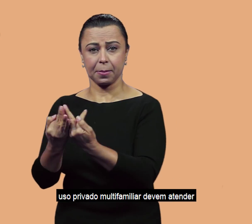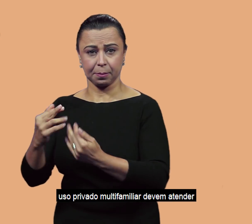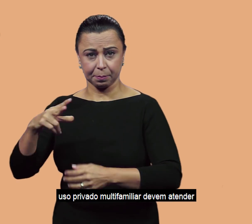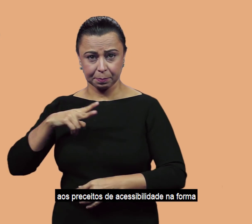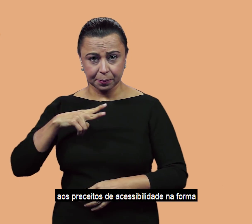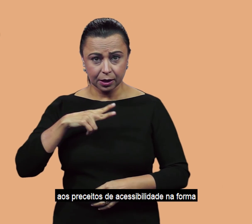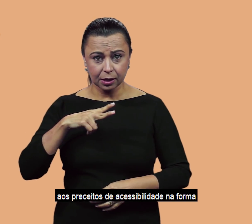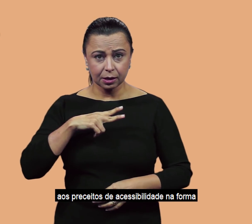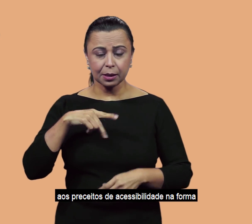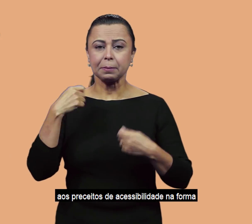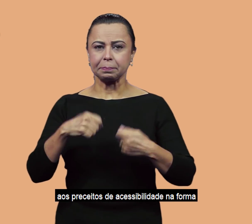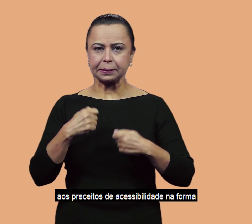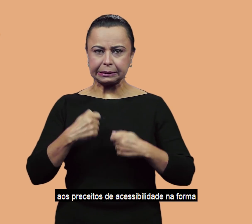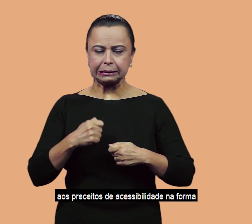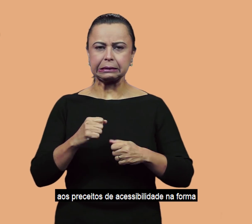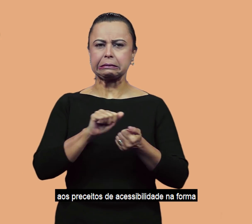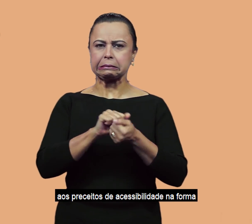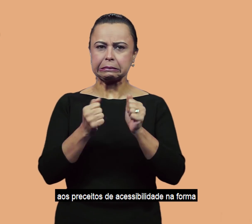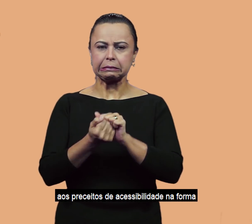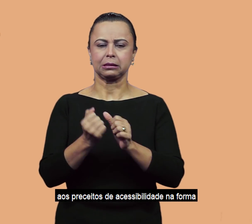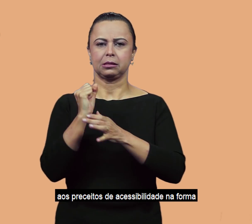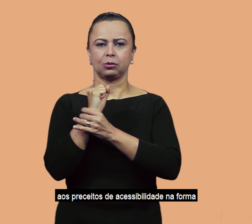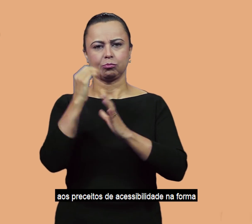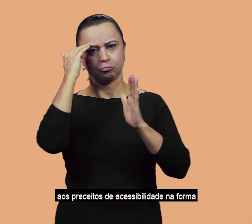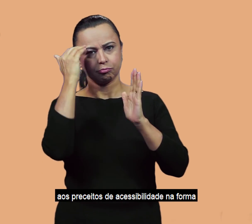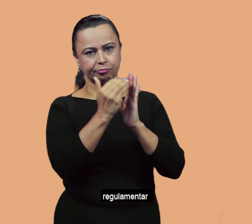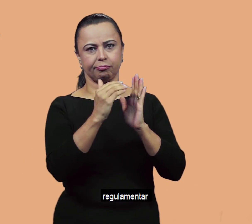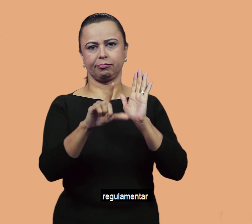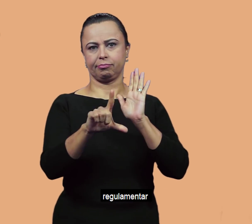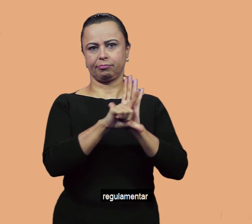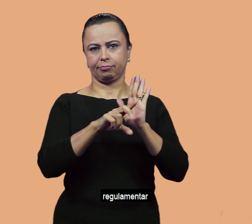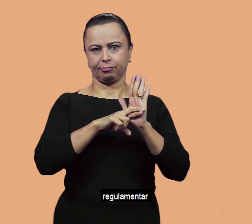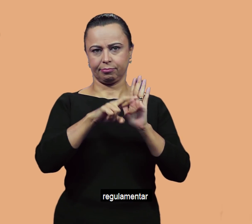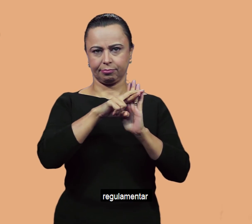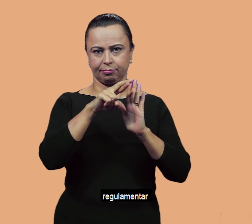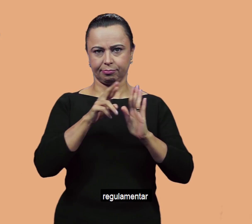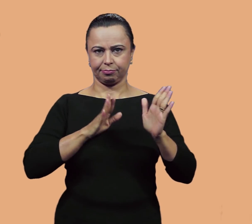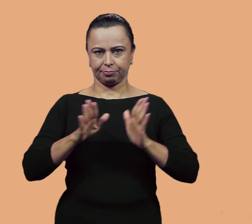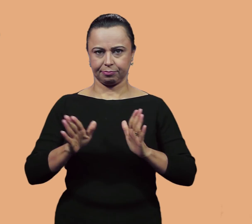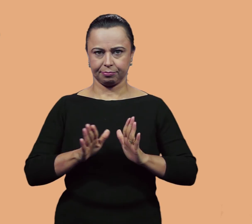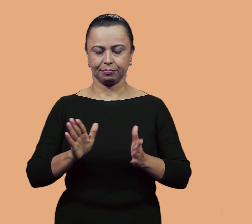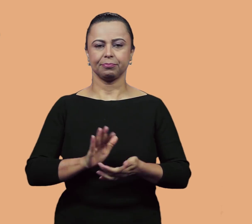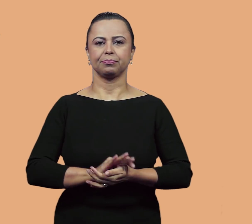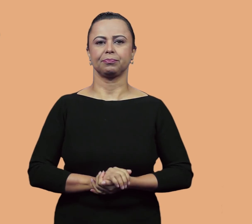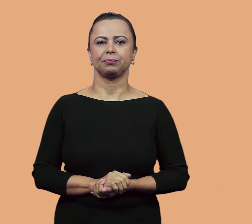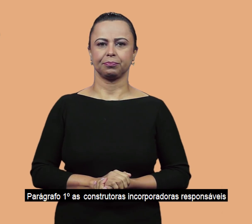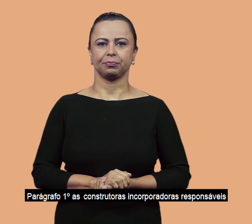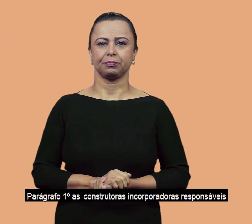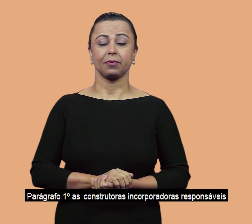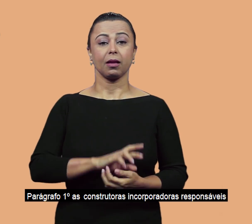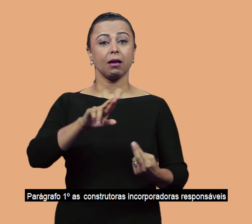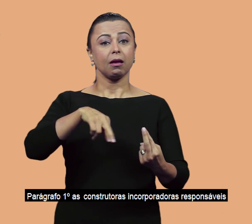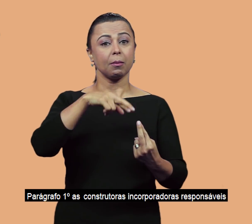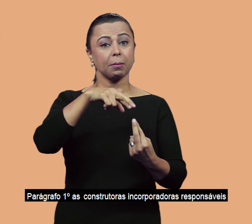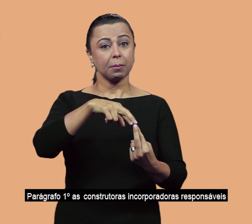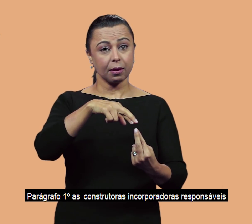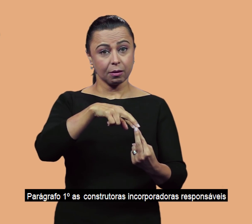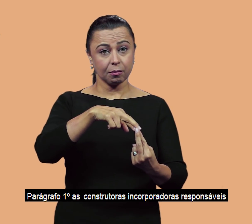atender aos preceitos de acessibilidade na forma regulamentar o parágrafo 1º as